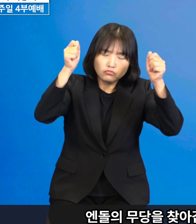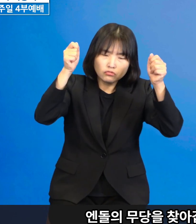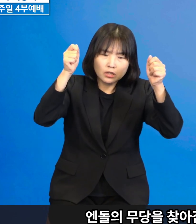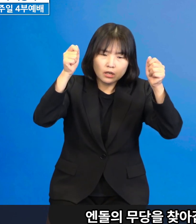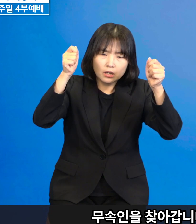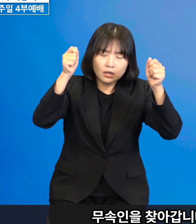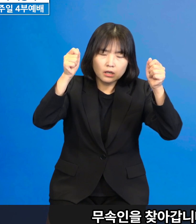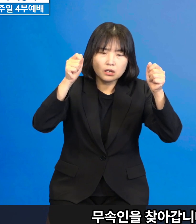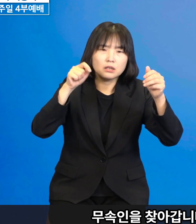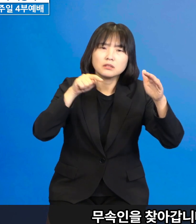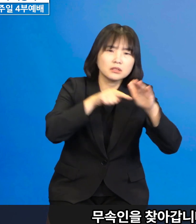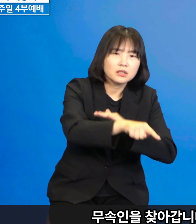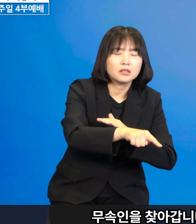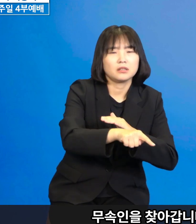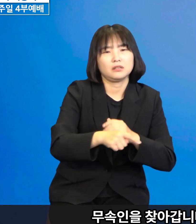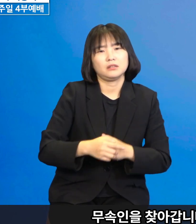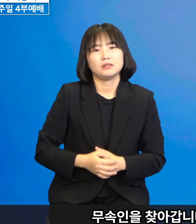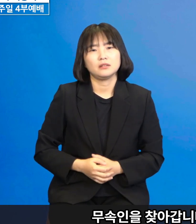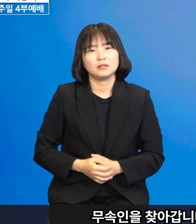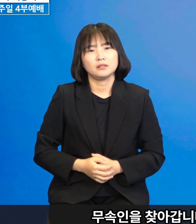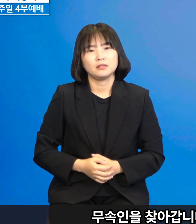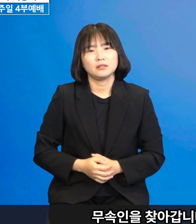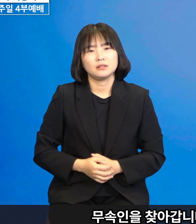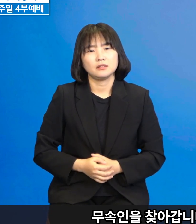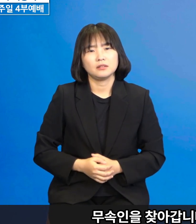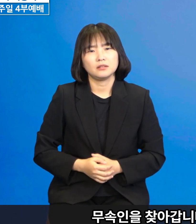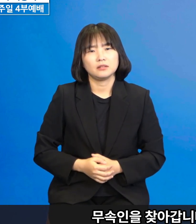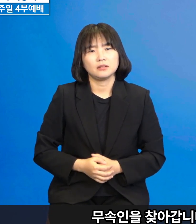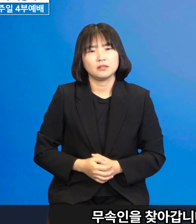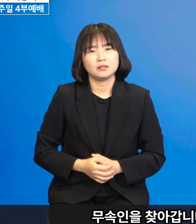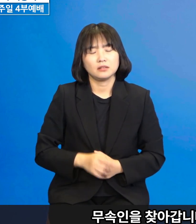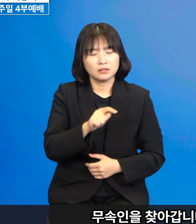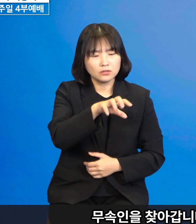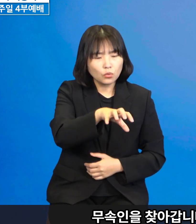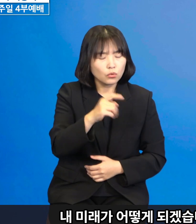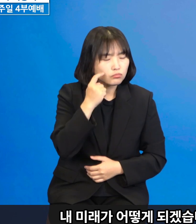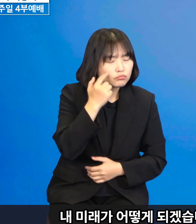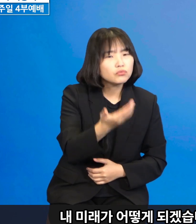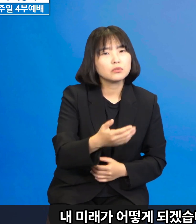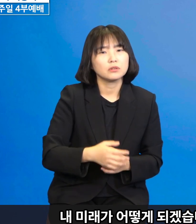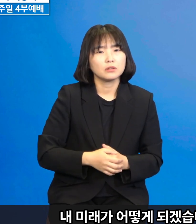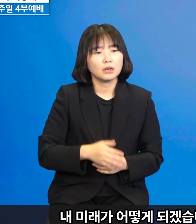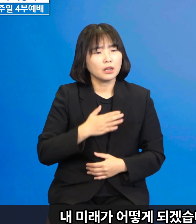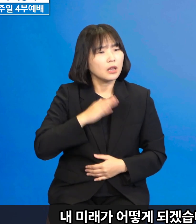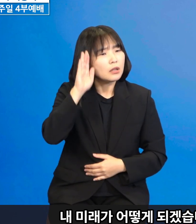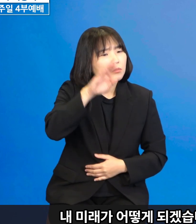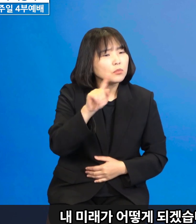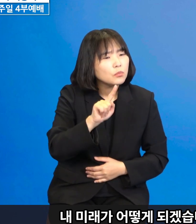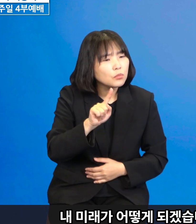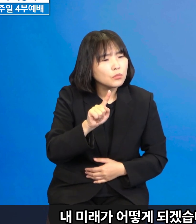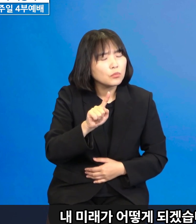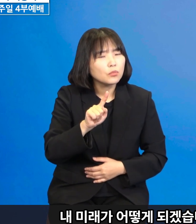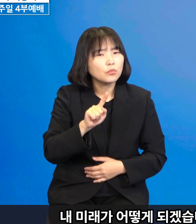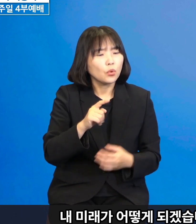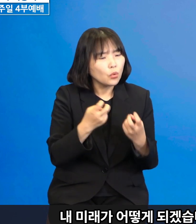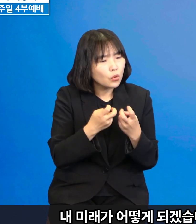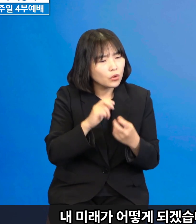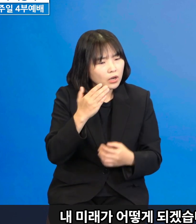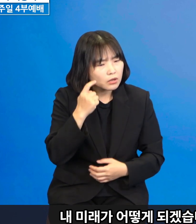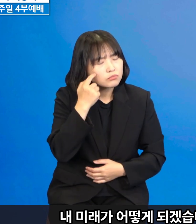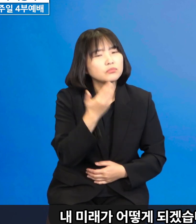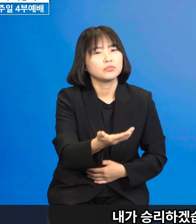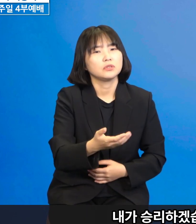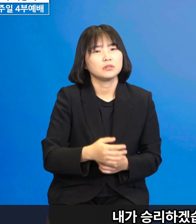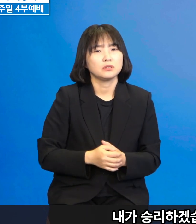점집을 찾아갑니다. 무속인을 찾아갑니다. 거기에서 묻는 거예요. 내 미래가 어떻게 되겠습니까? 이